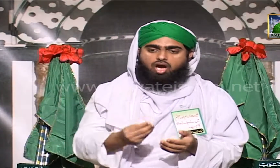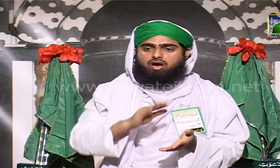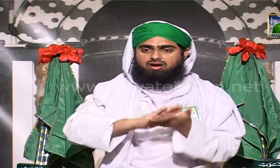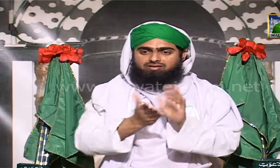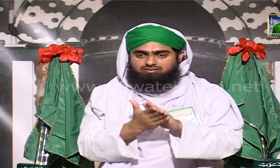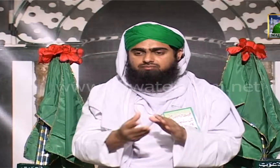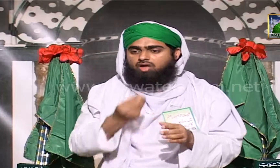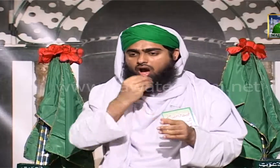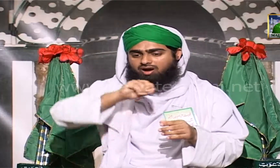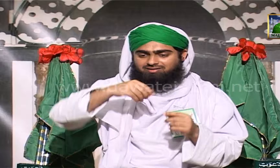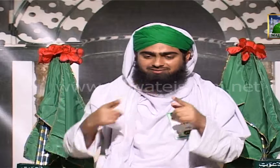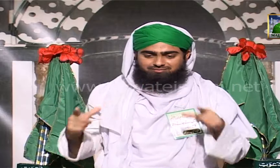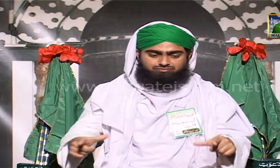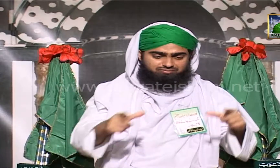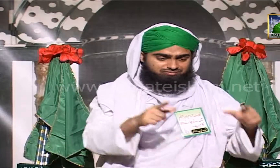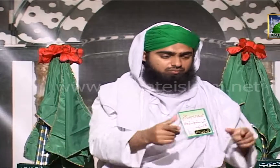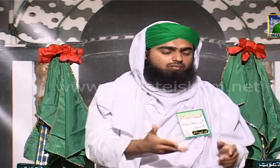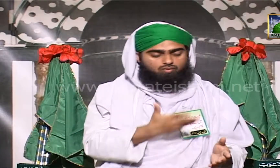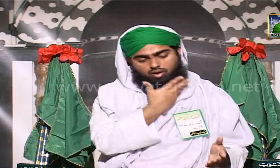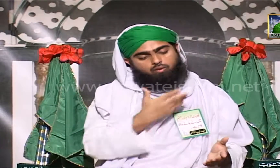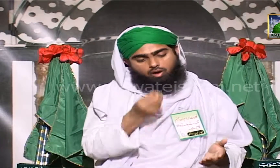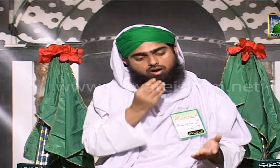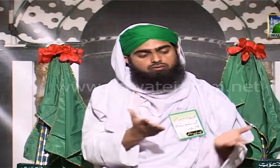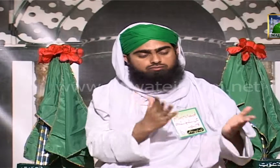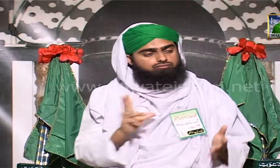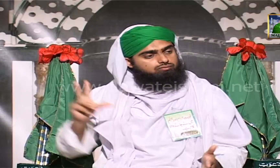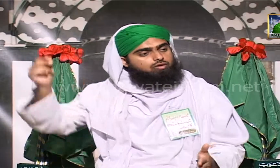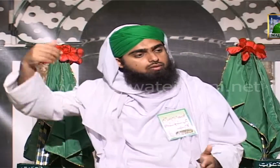سامنے رکھ دی اور وہ چلا گیا۔ میرا نفس اس کی طرف مائل ہوا کہ میں